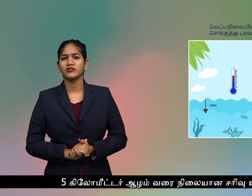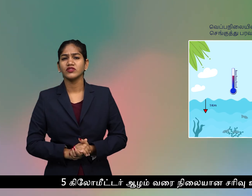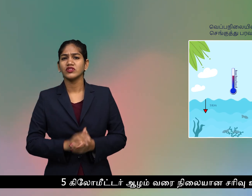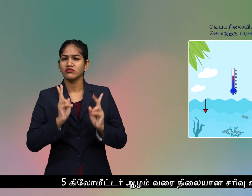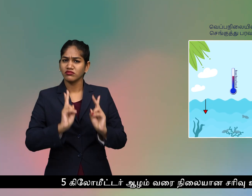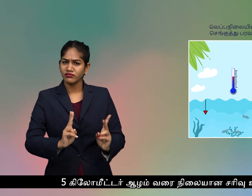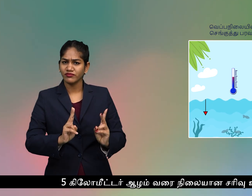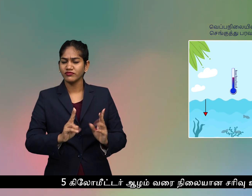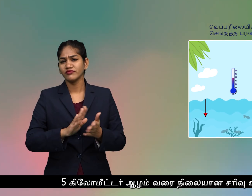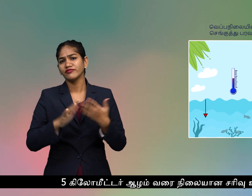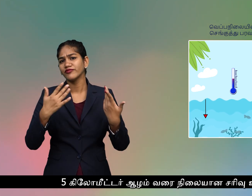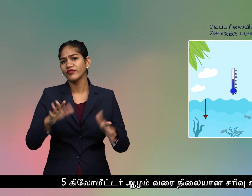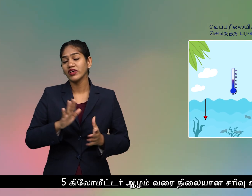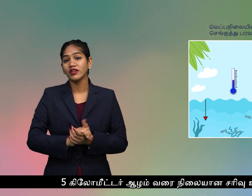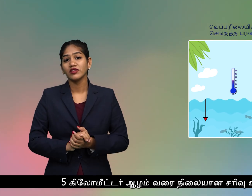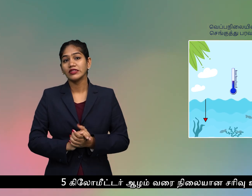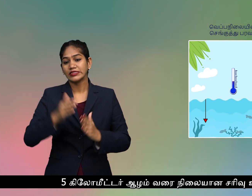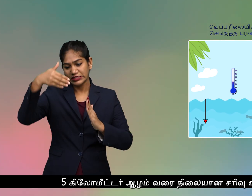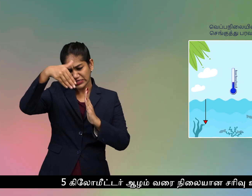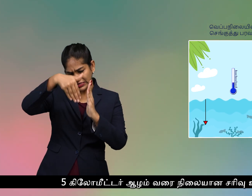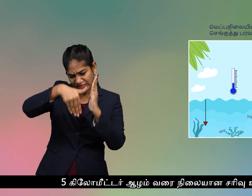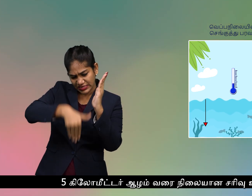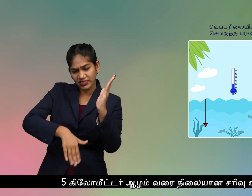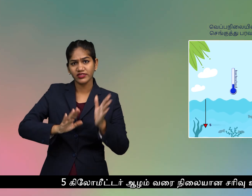5 கிலோமீட்டர் ஆழம் வரை நிலையான சரிவு உள்ளது.